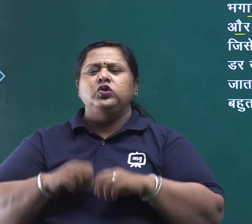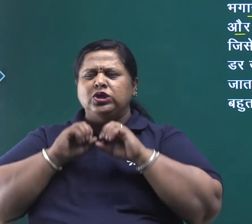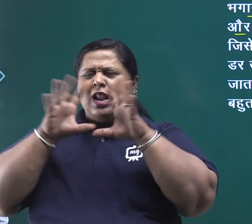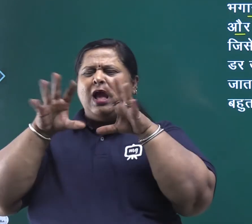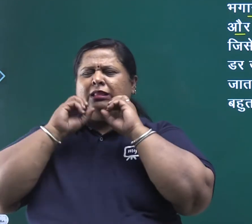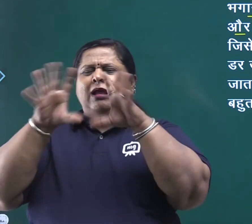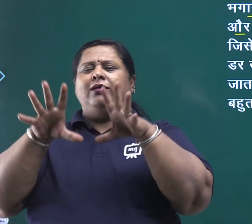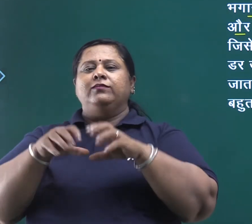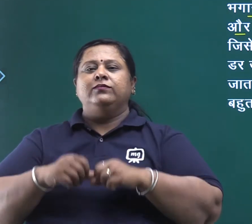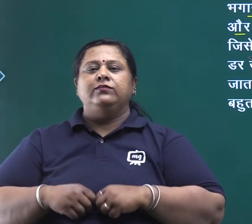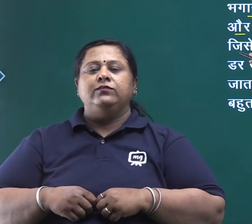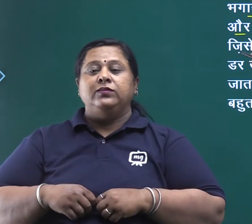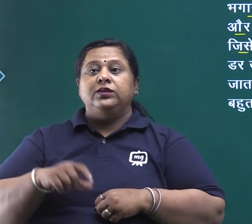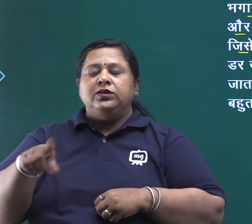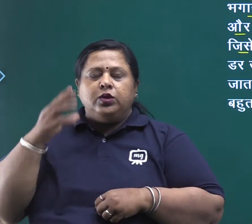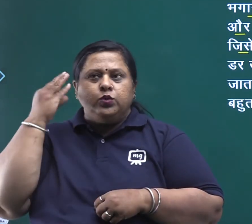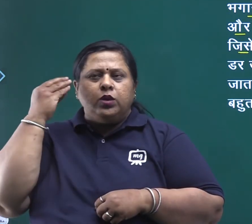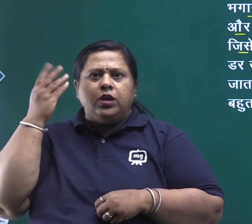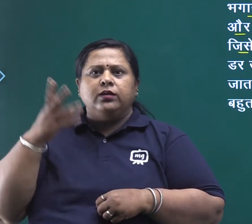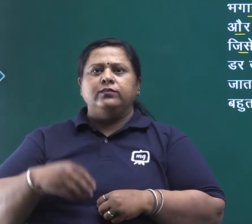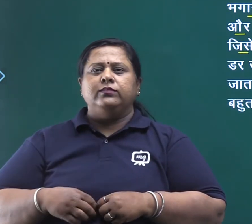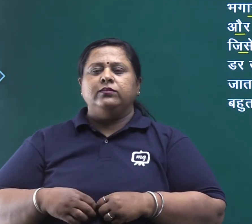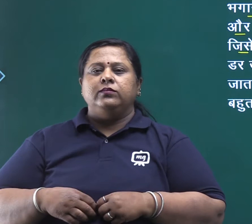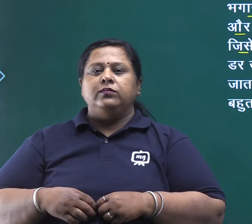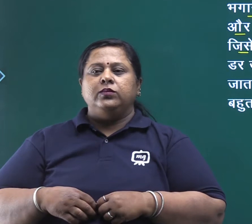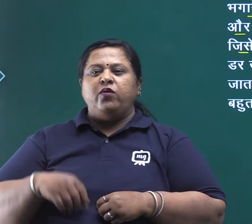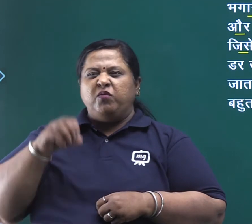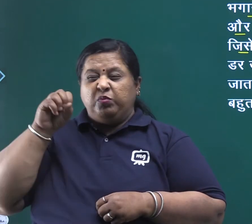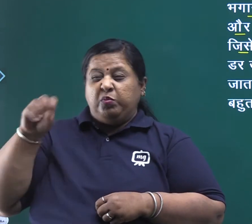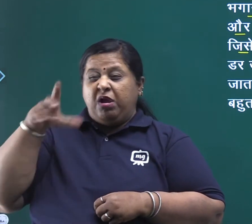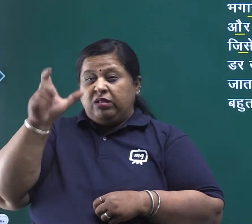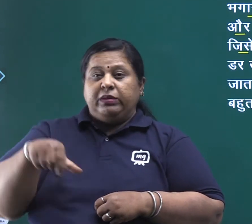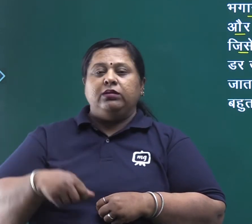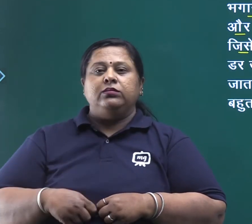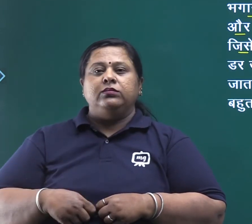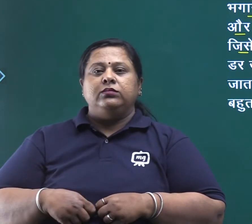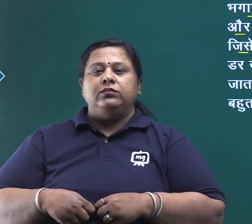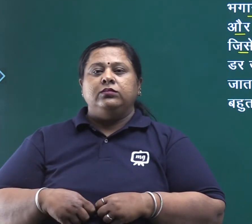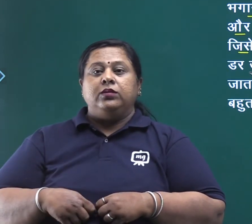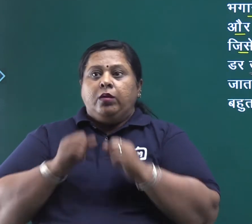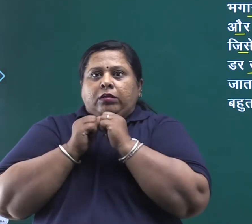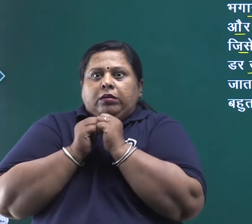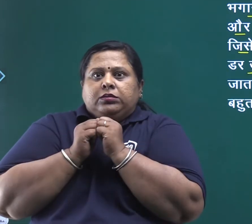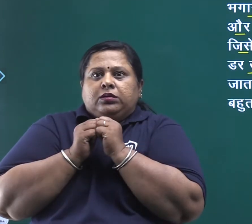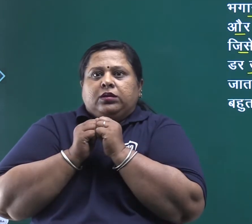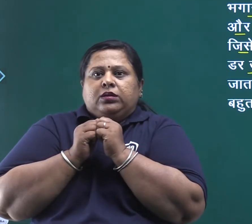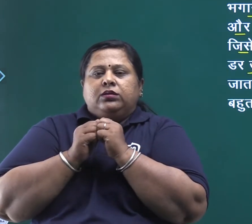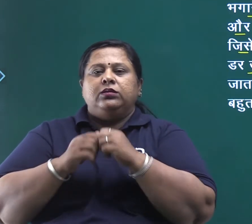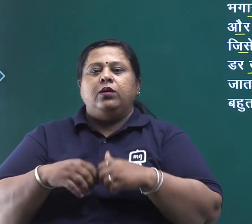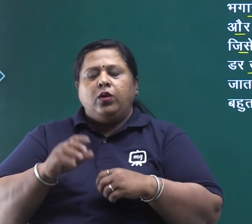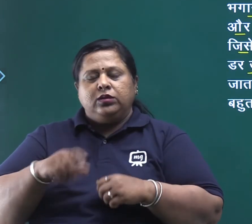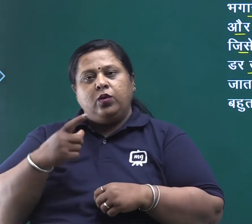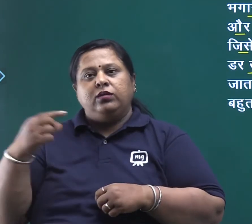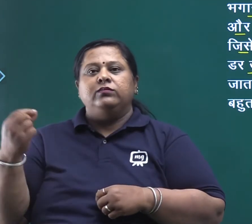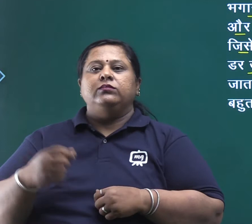चिल्लाता है, जिसे सुनकर वह दुष्ट आदमी डर जाता है